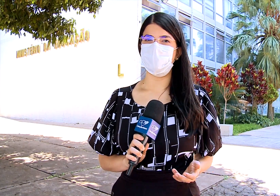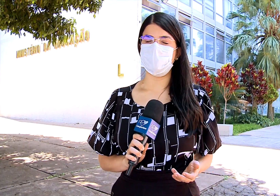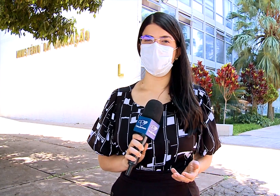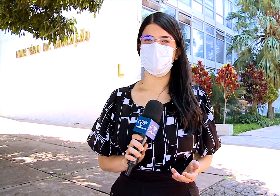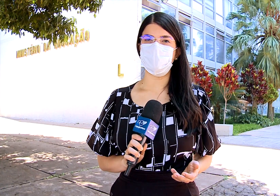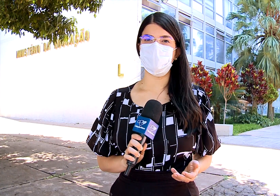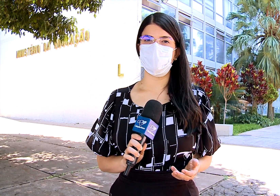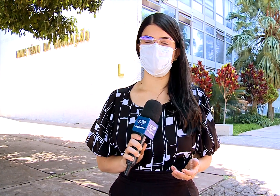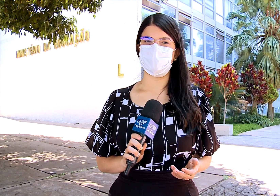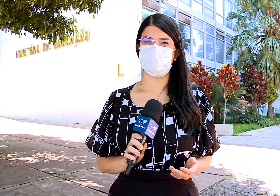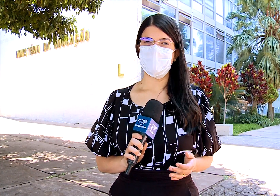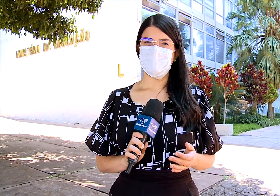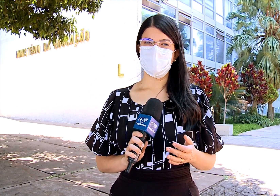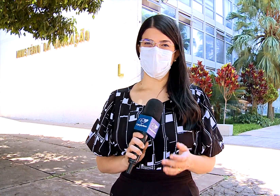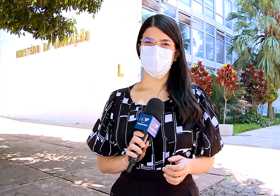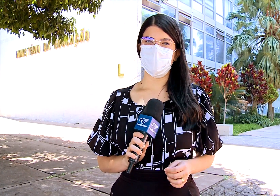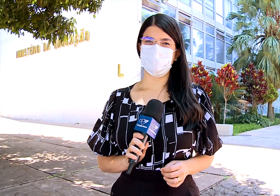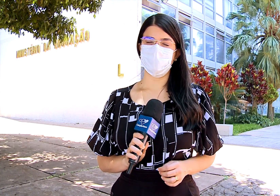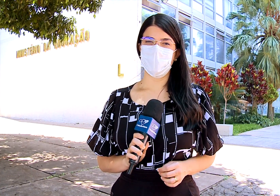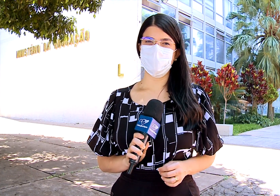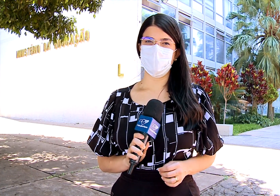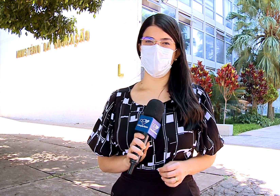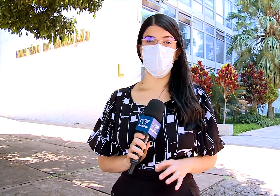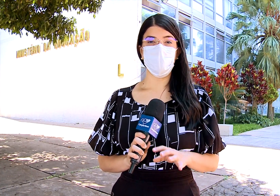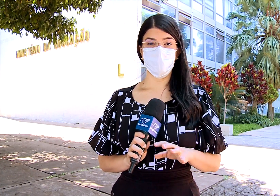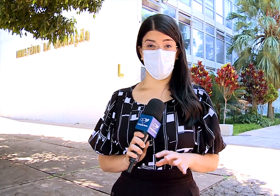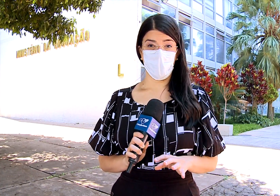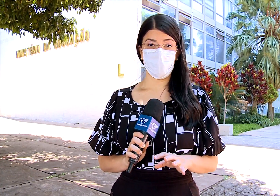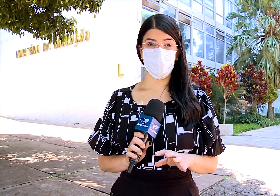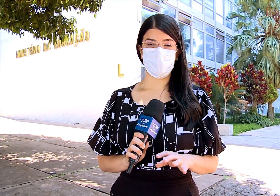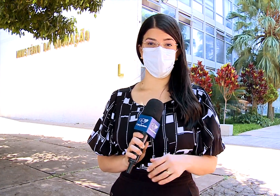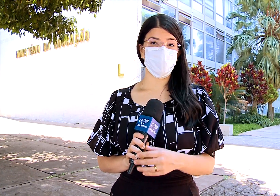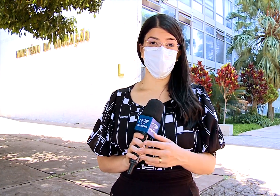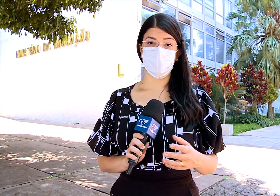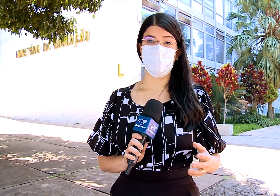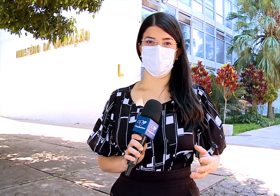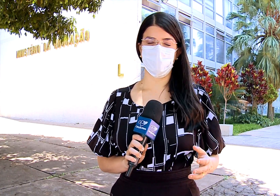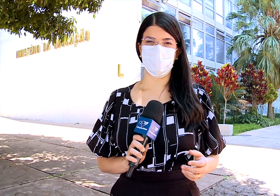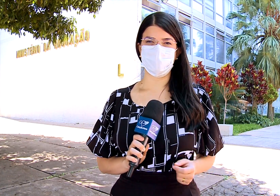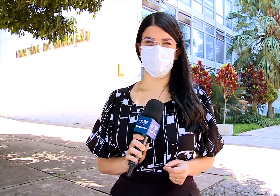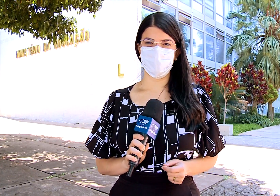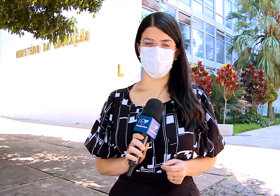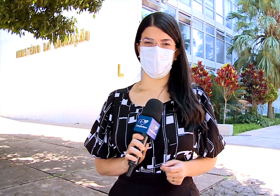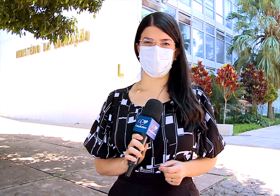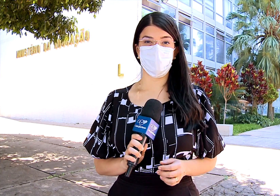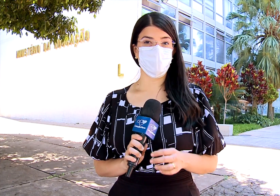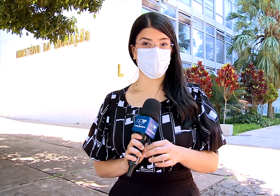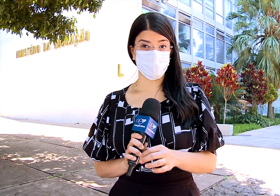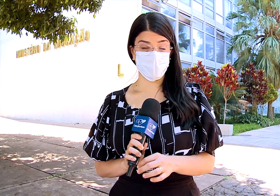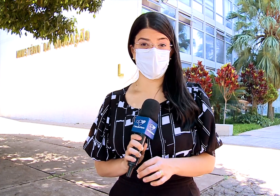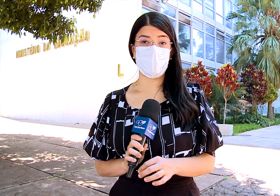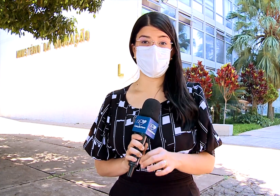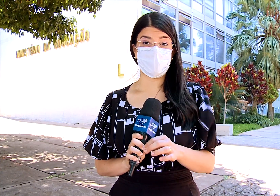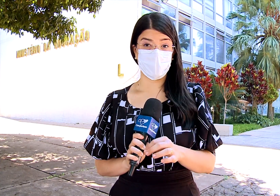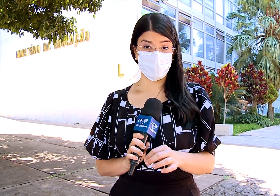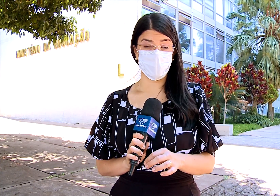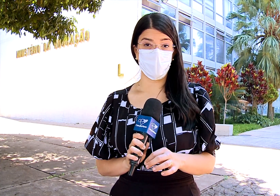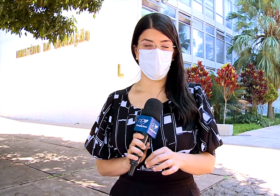bilingüe de surdos. O seminário também tem como foco estimular a formação continuada dos profissionais que atuam